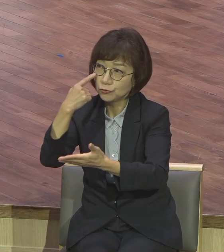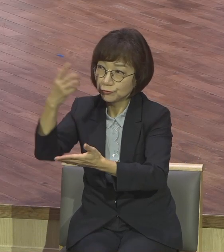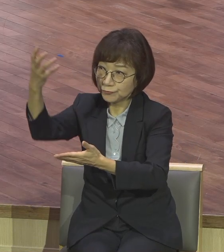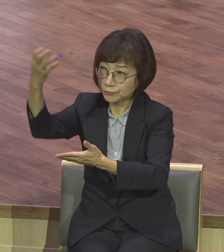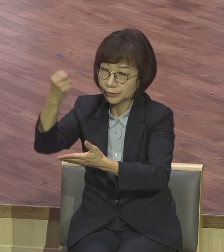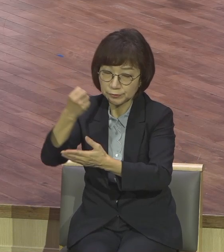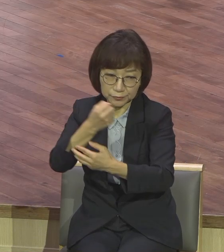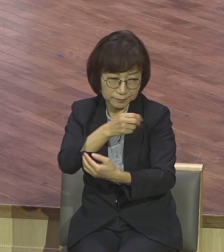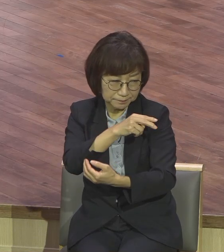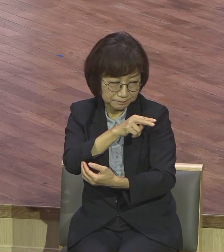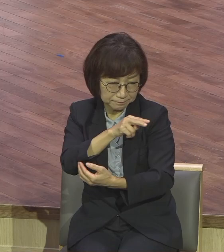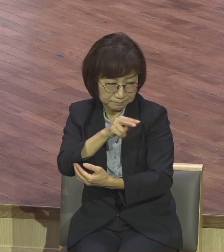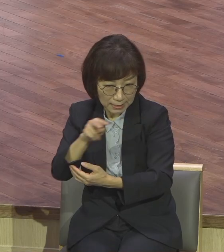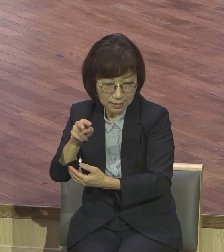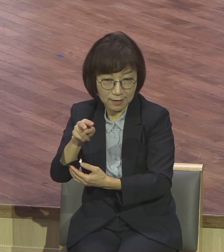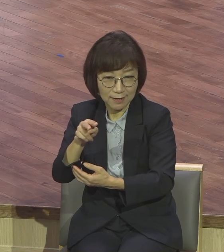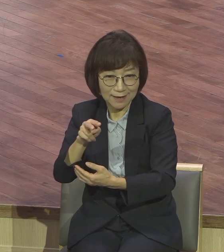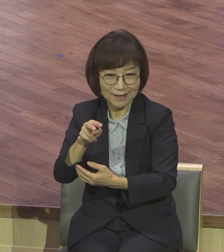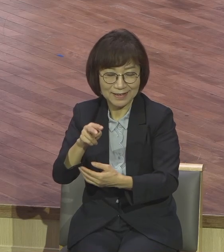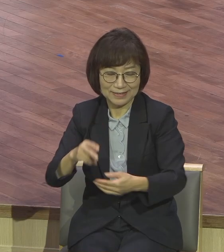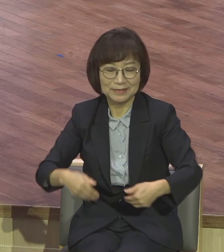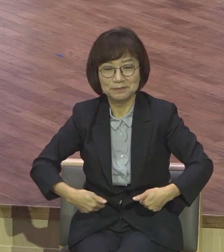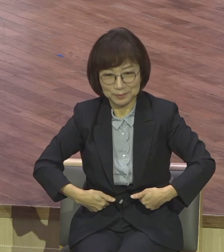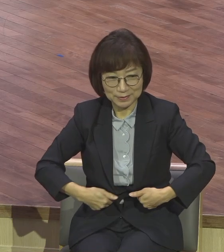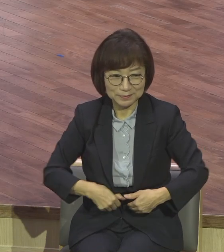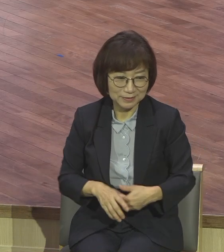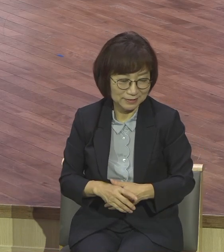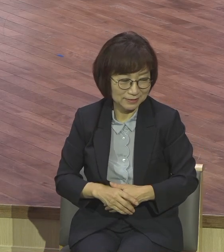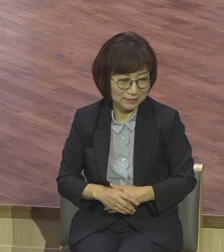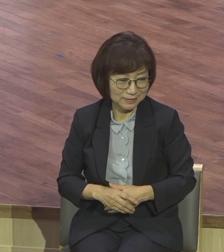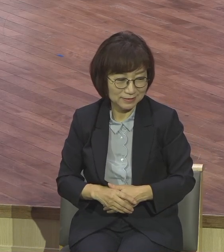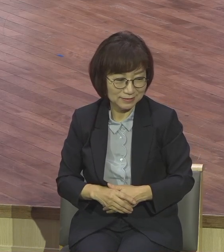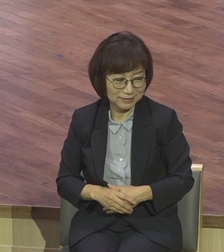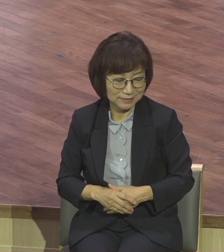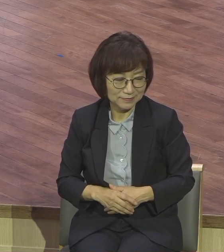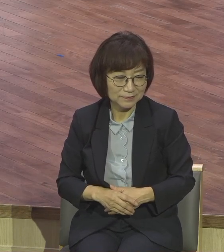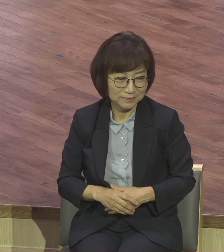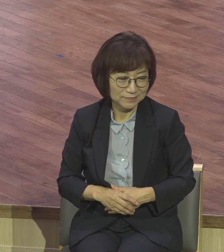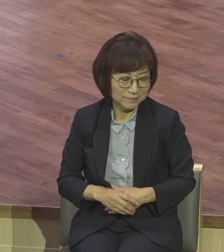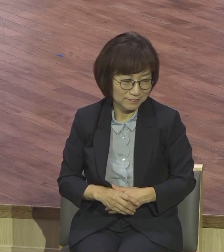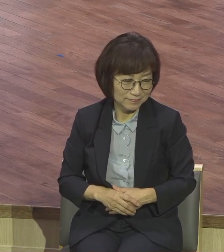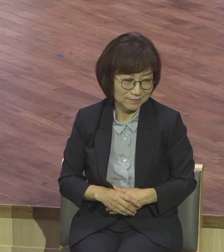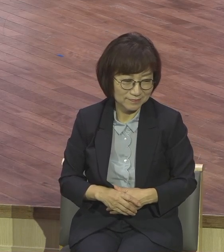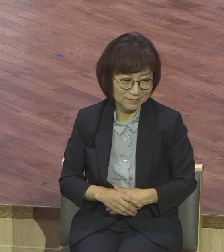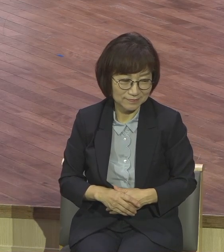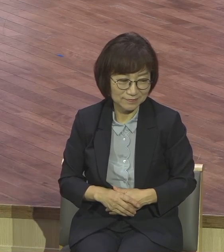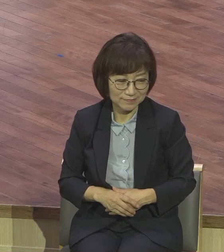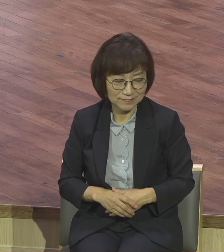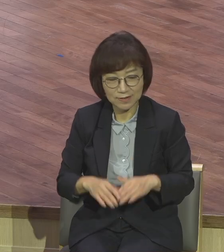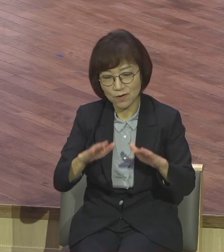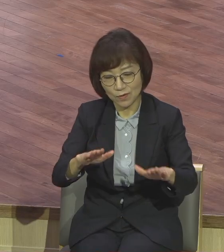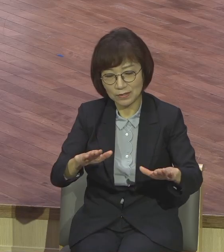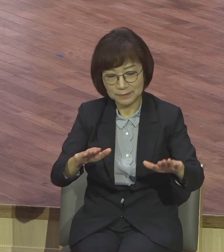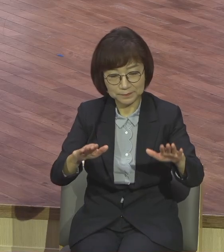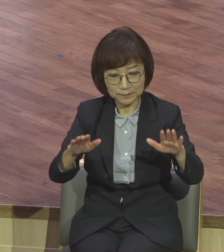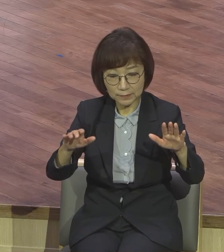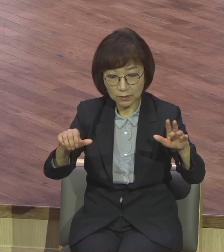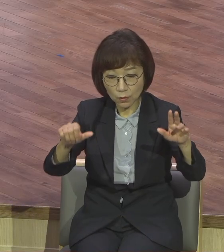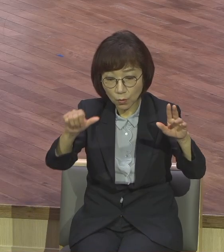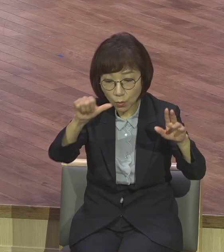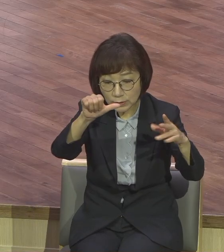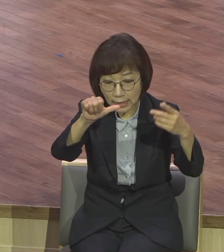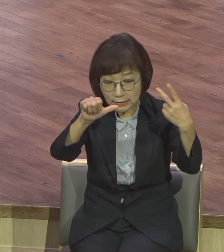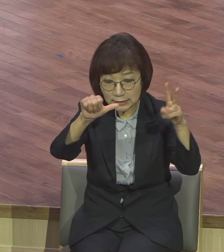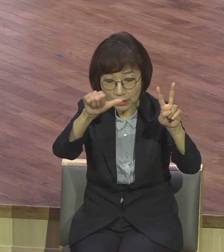그런 사람만이 답이 나요. 모든 걸. 보면 5절에 보면요, 사도